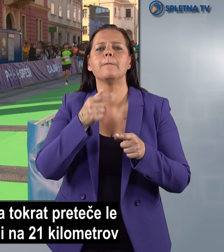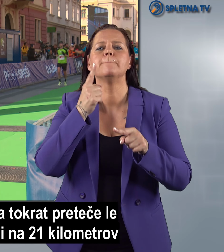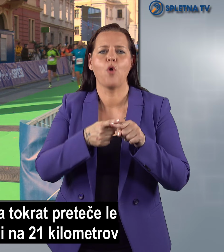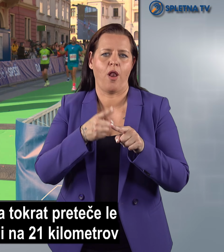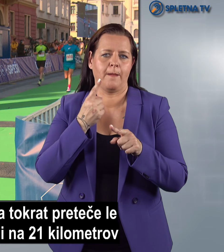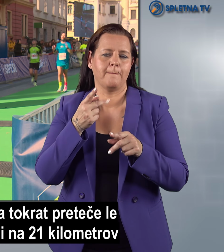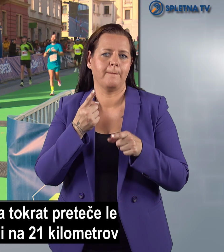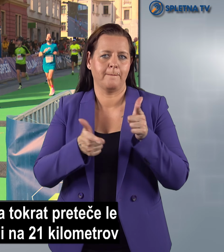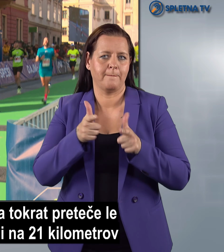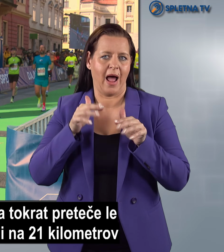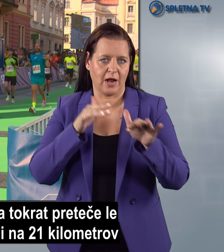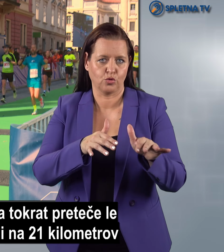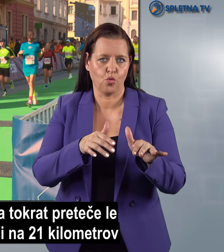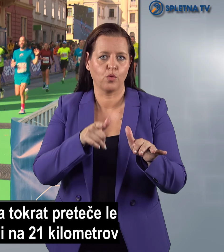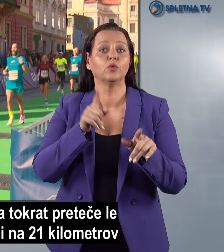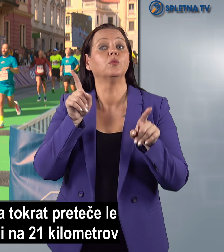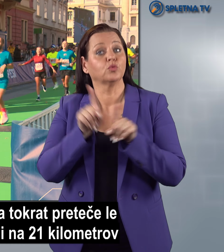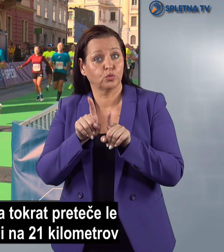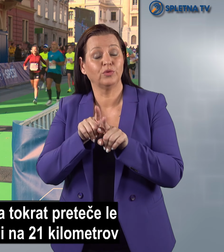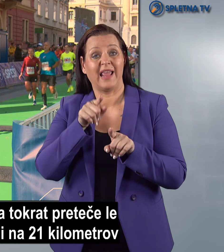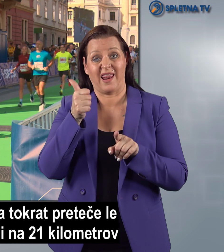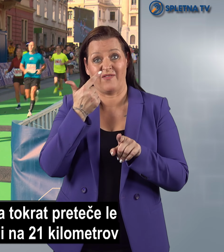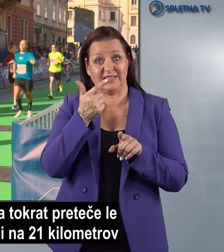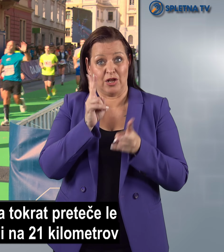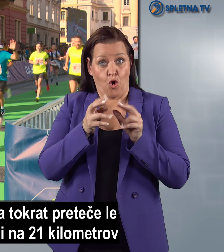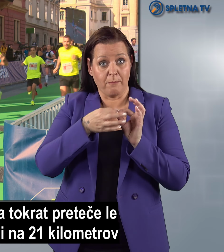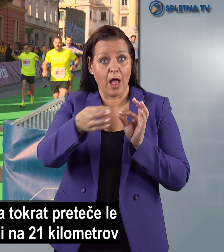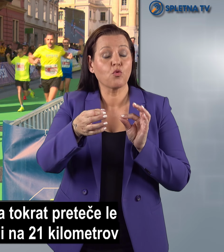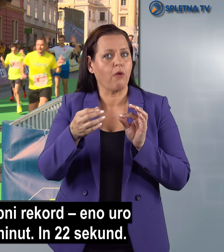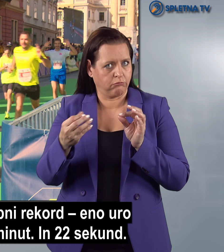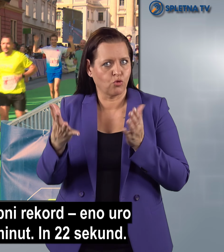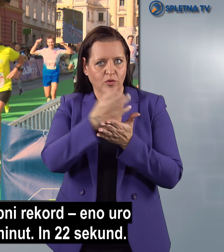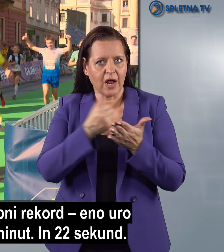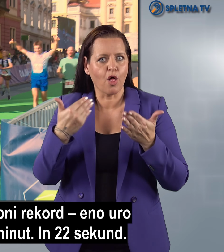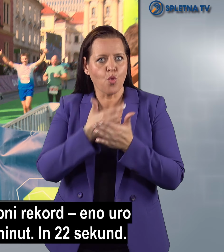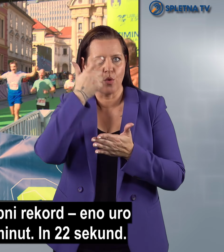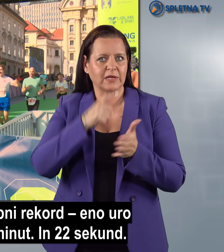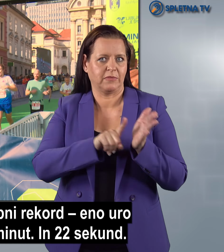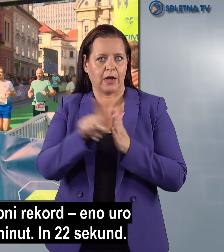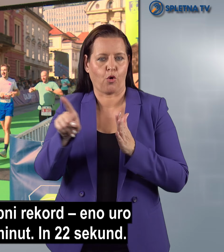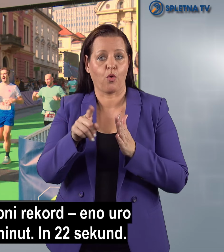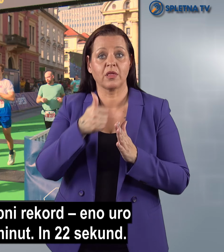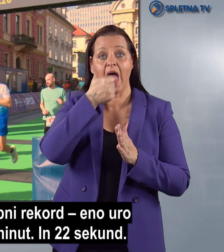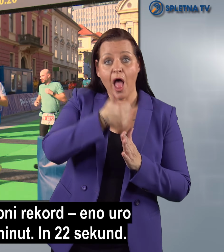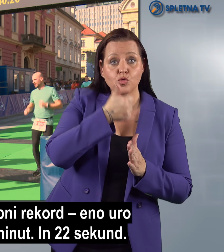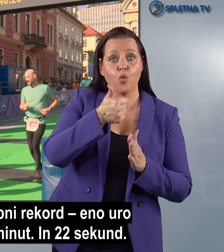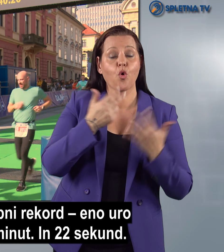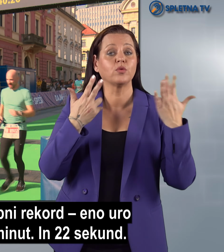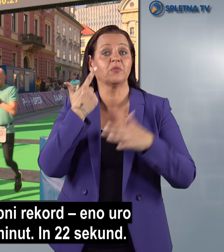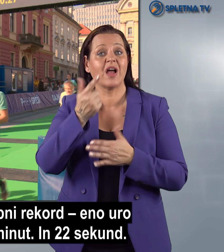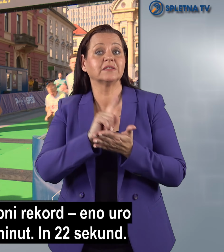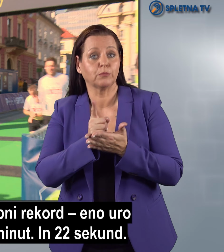le polmaraton, a tudi na 21 kilometrov je dosegla nov osebni rekord, 1 uro